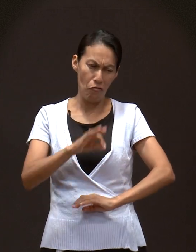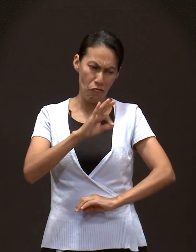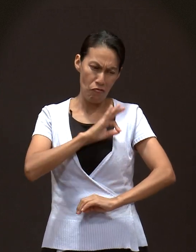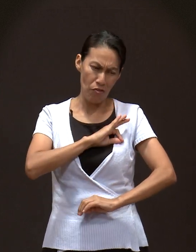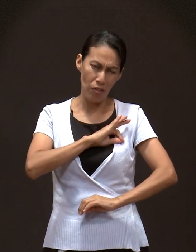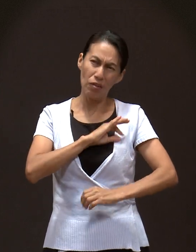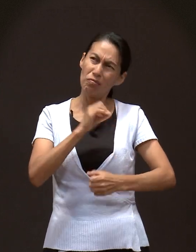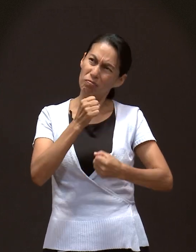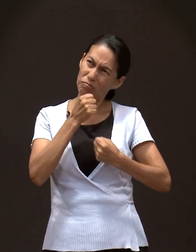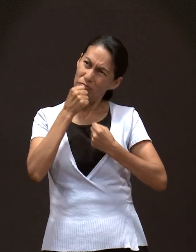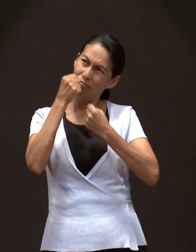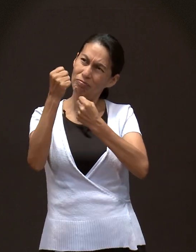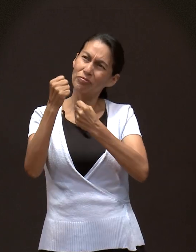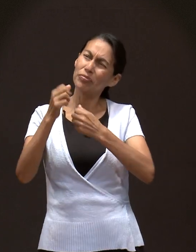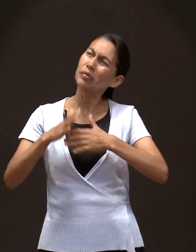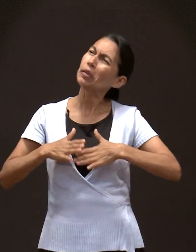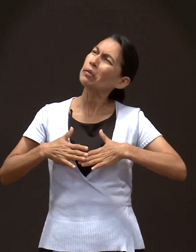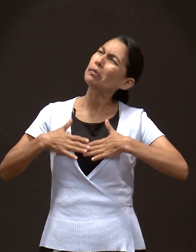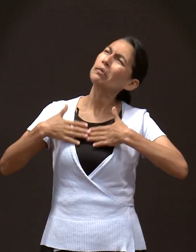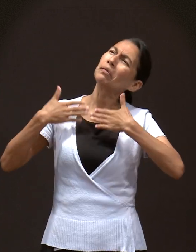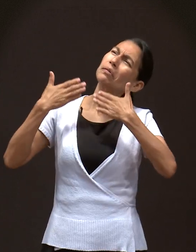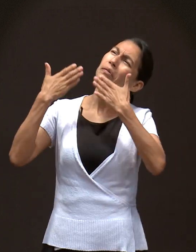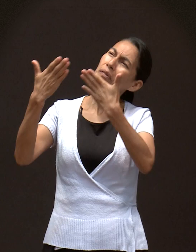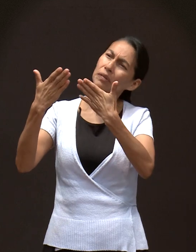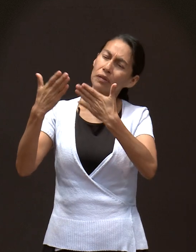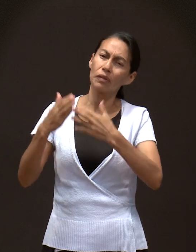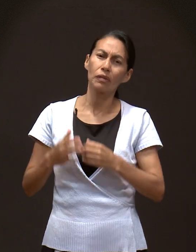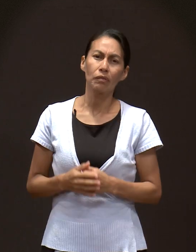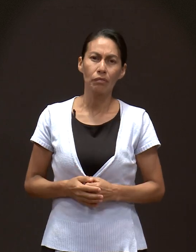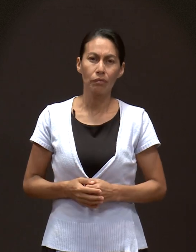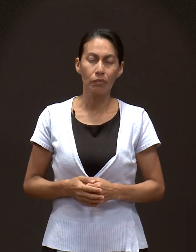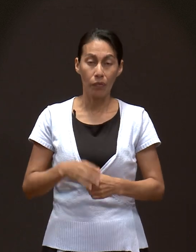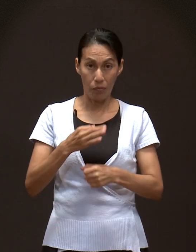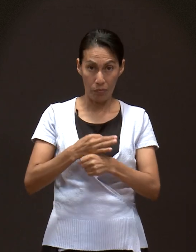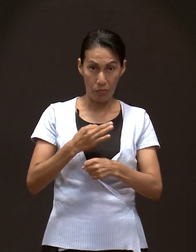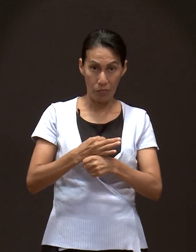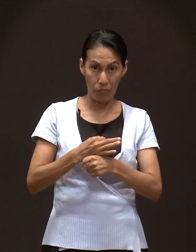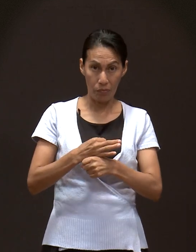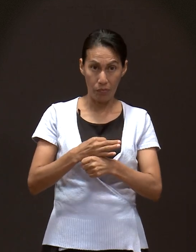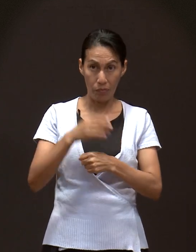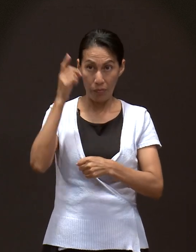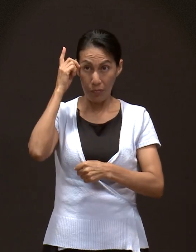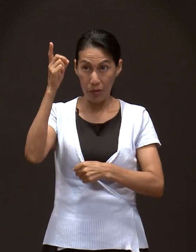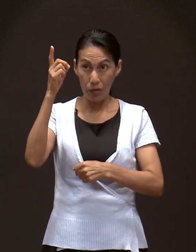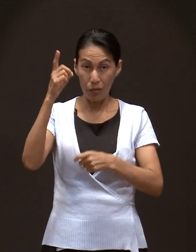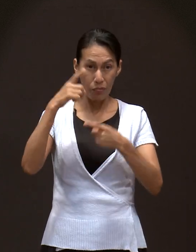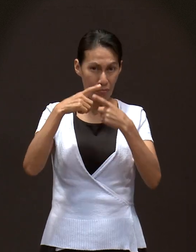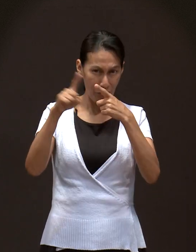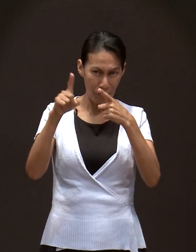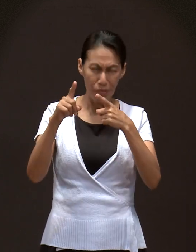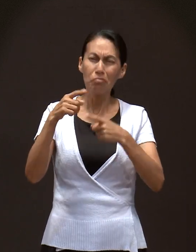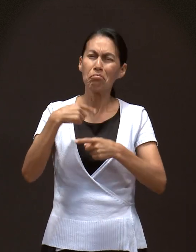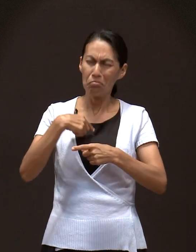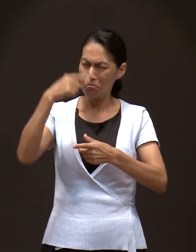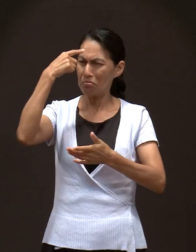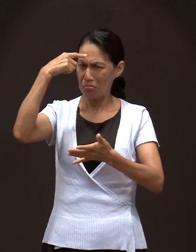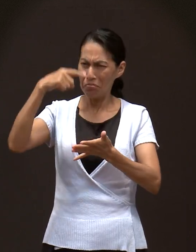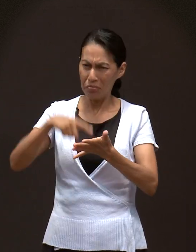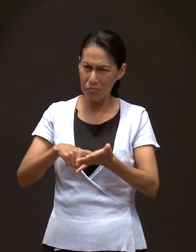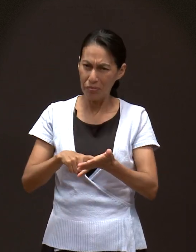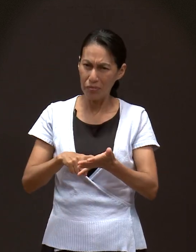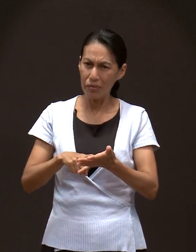en que tú te transformas tu fe, la confianza en Dios, la manera en que crees. Yo ahora de verdad creo en un Dios diferente.